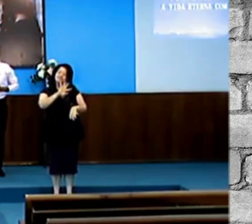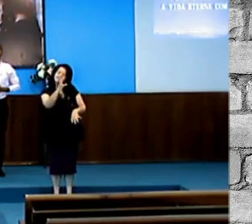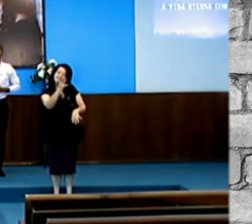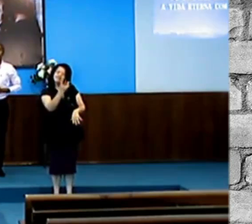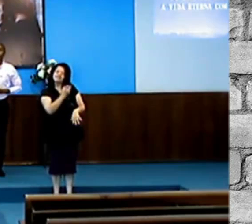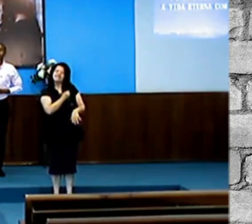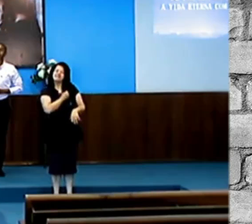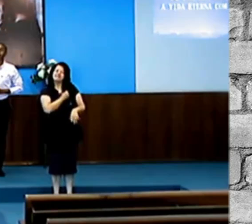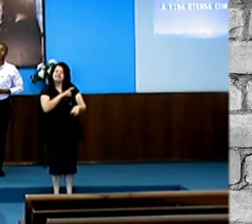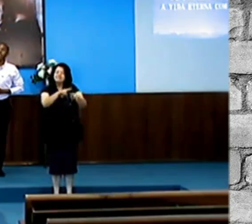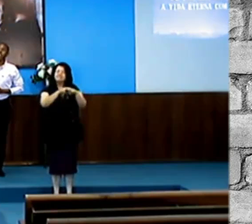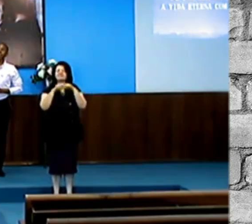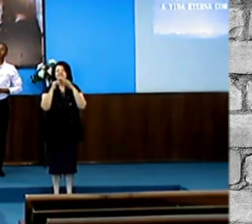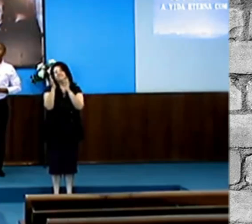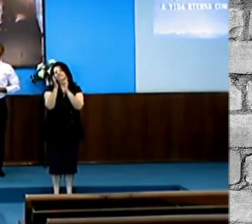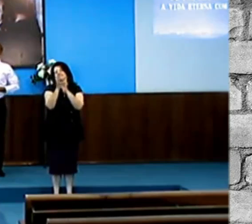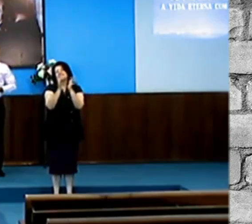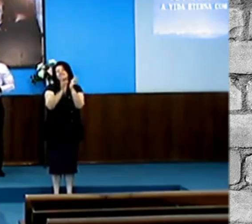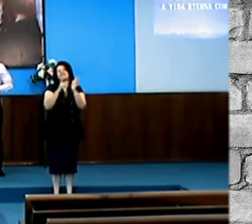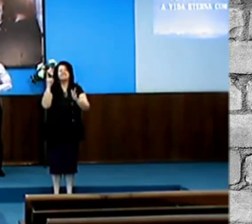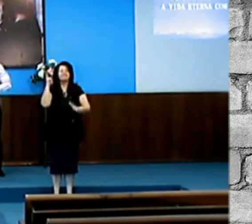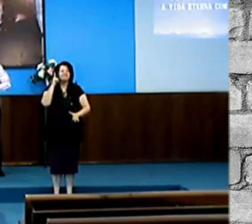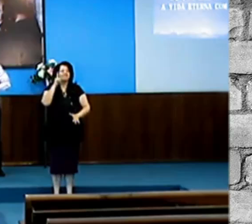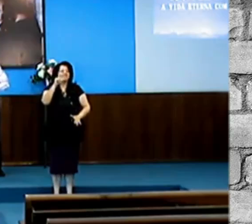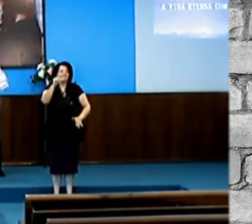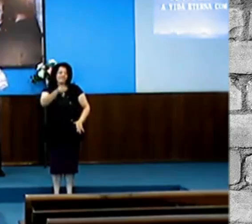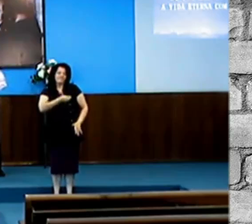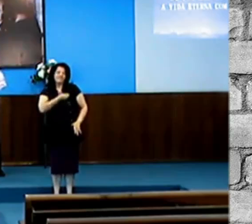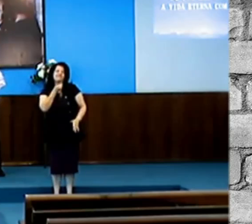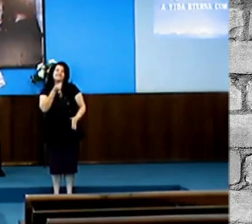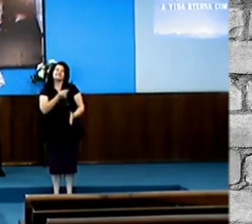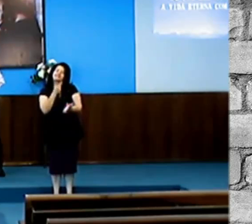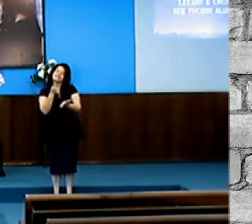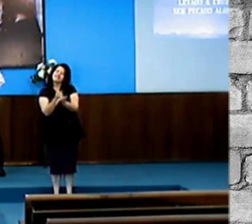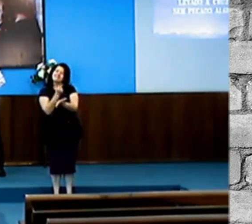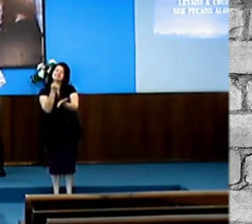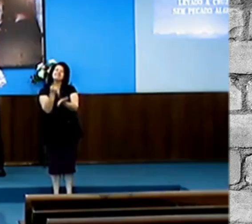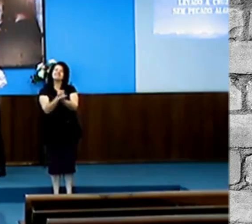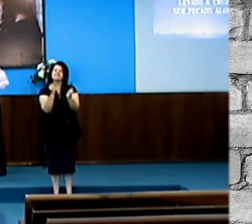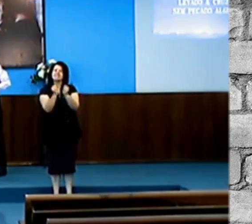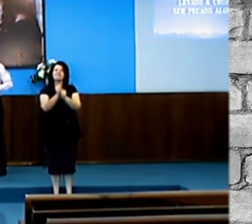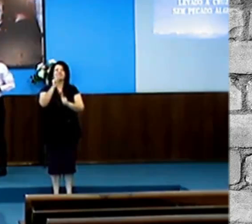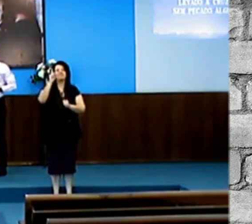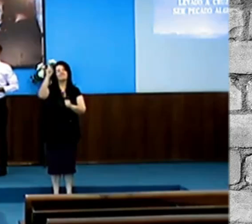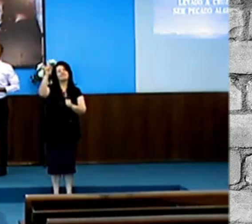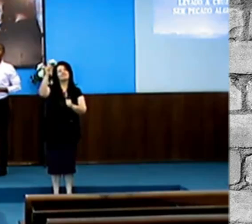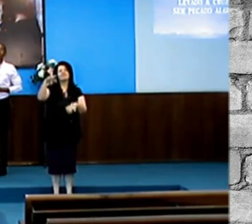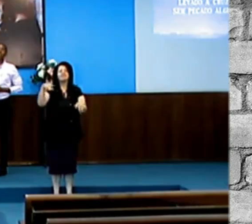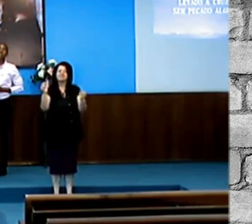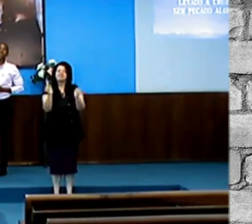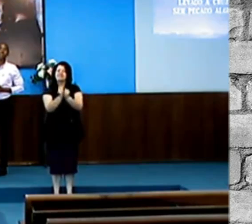Salvador. Só por ele ganhei a vida eterna com Deus, com